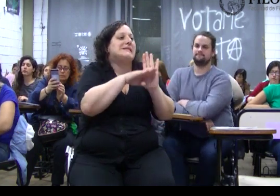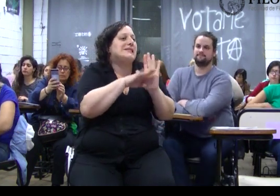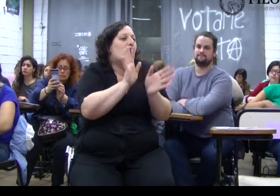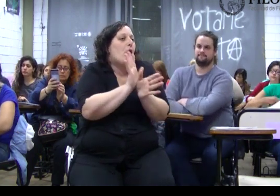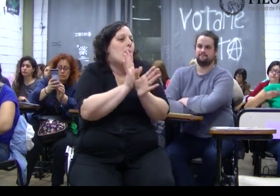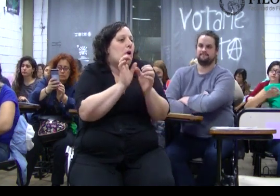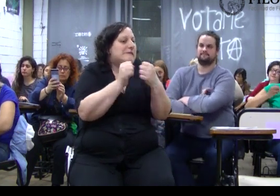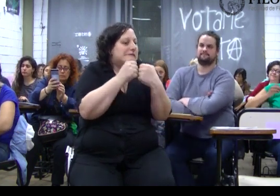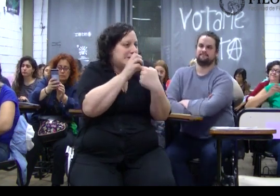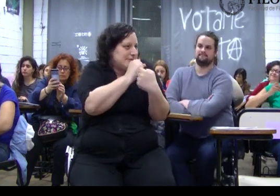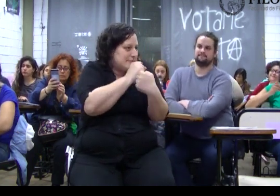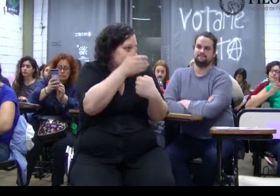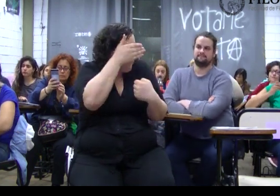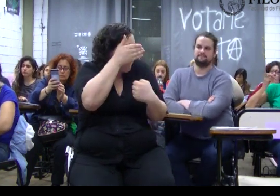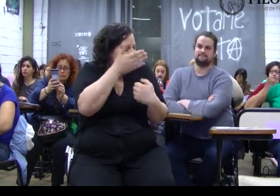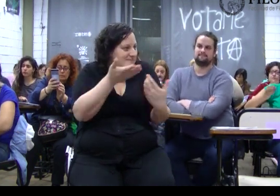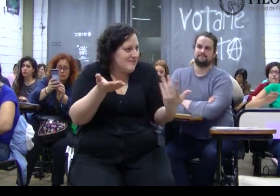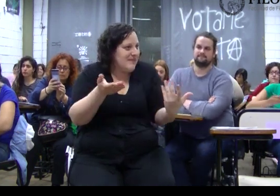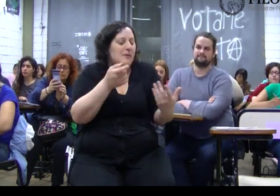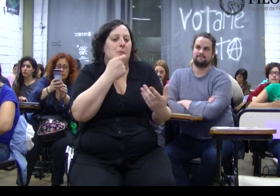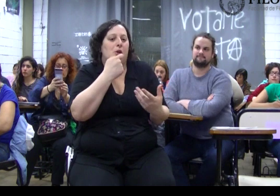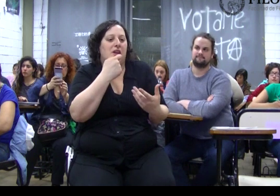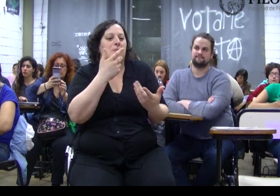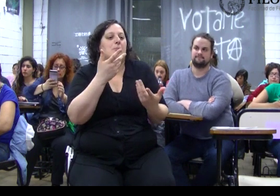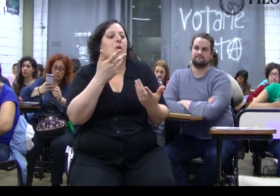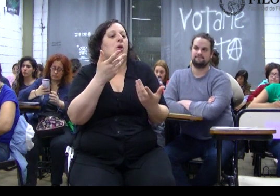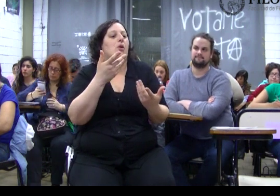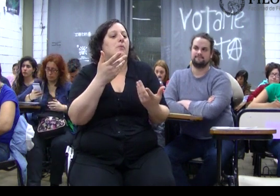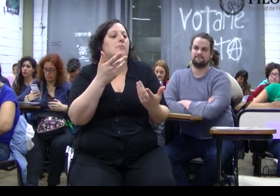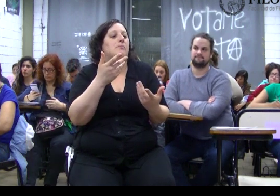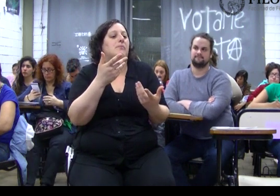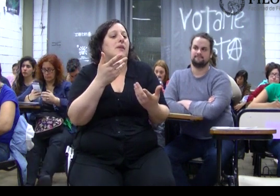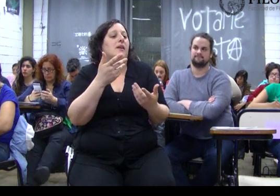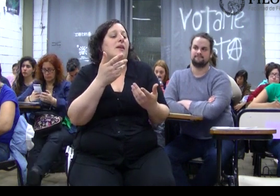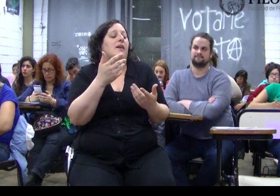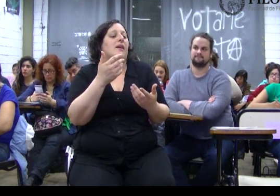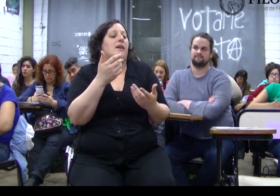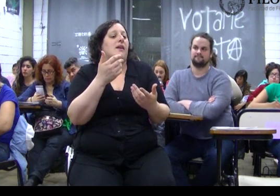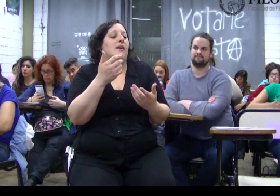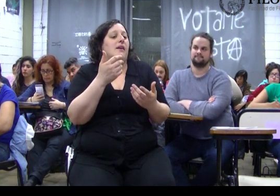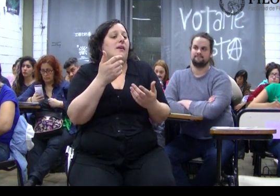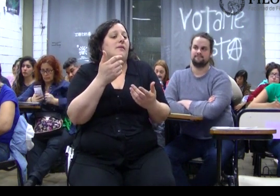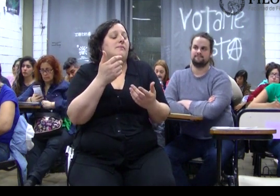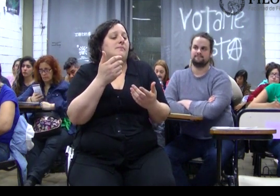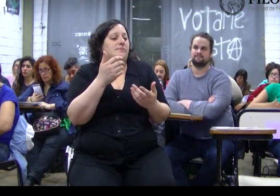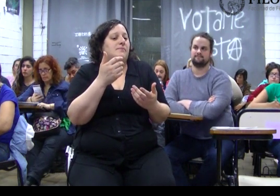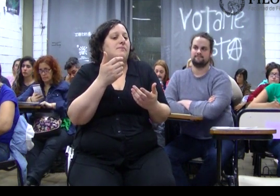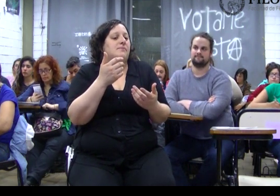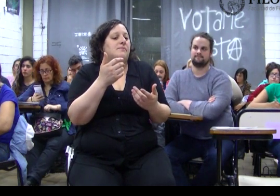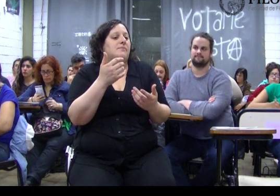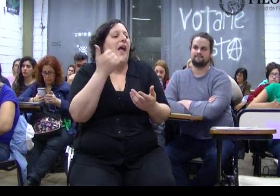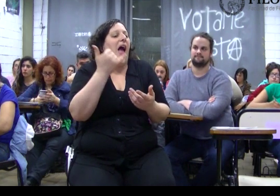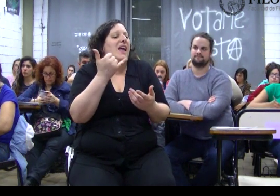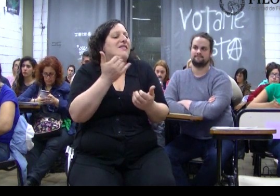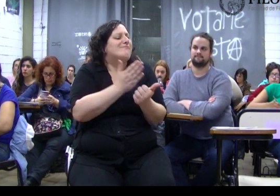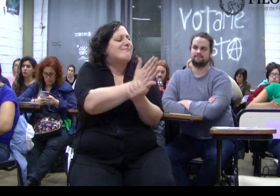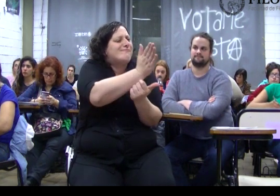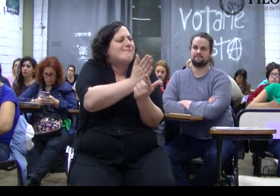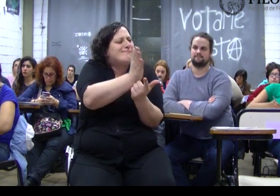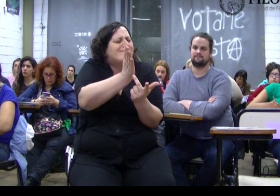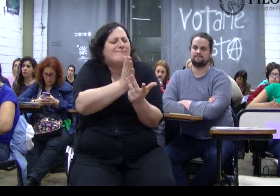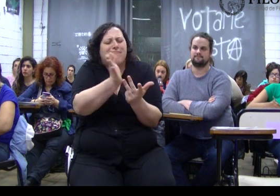especial, vemos que la categoría se abre o se pliega o tiene más aristas,